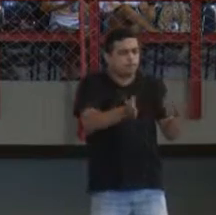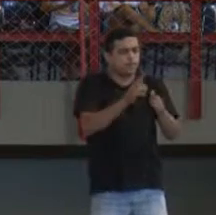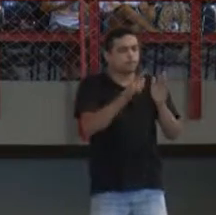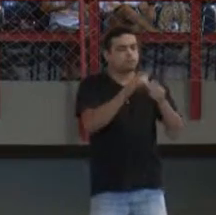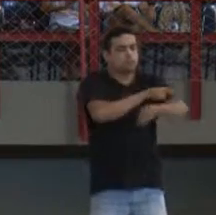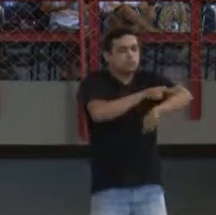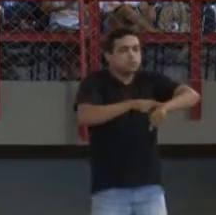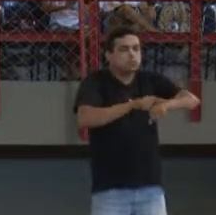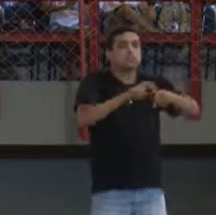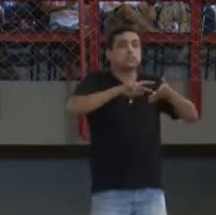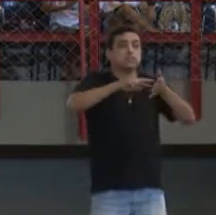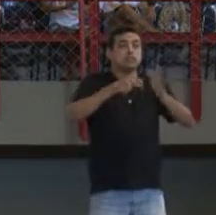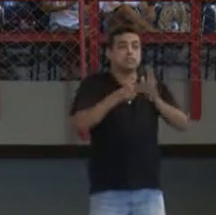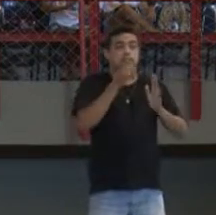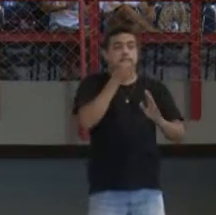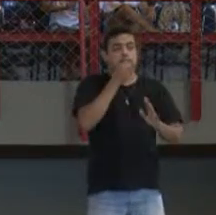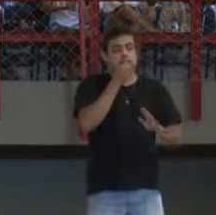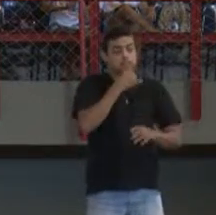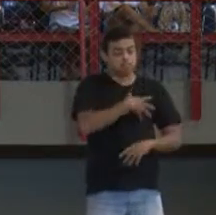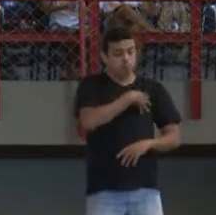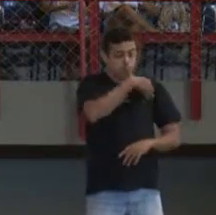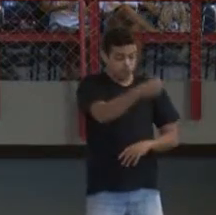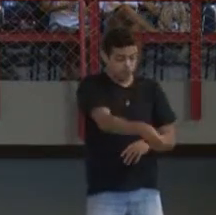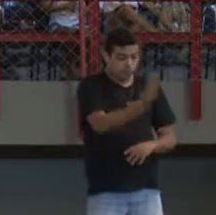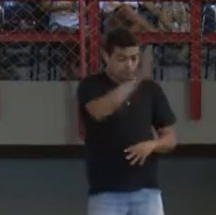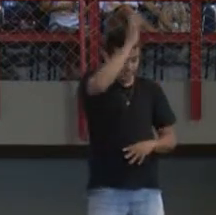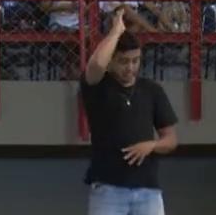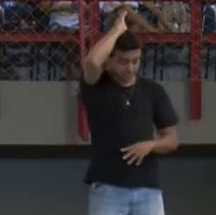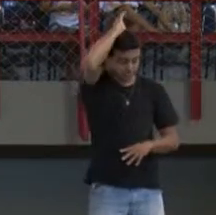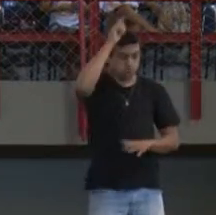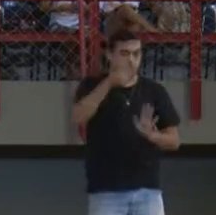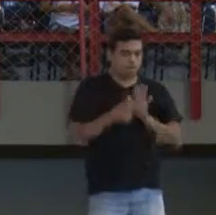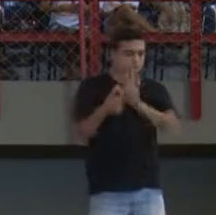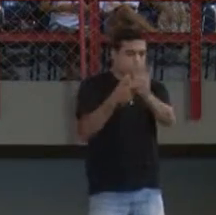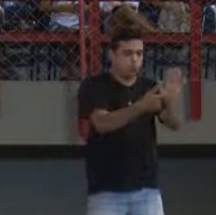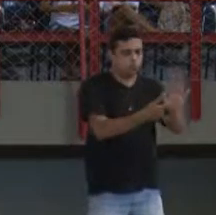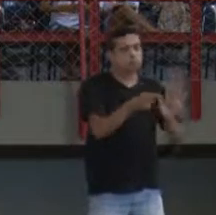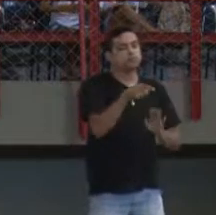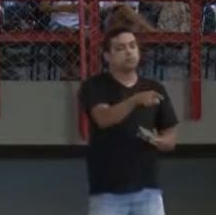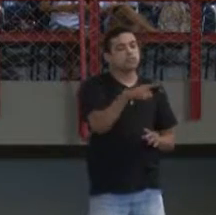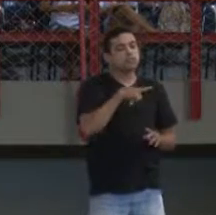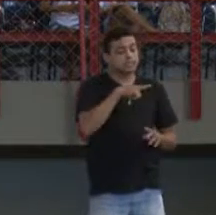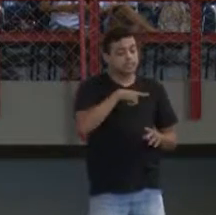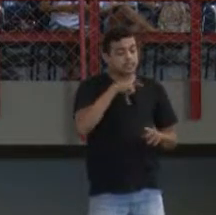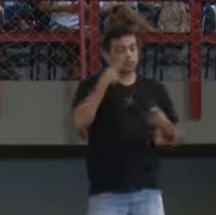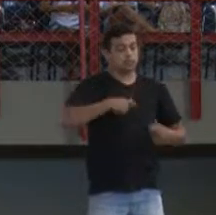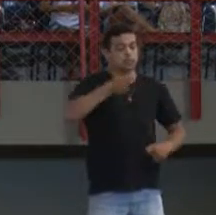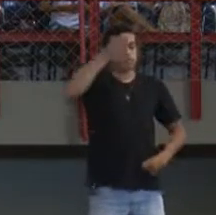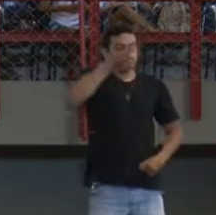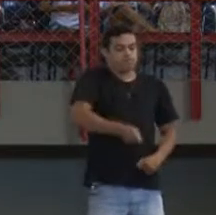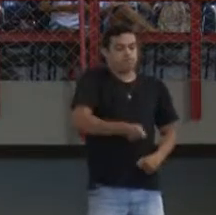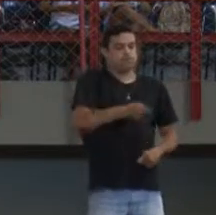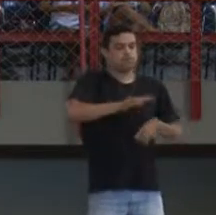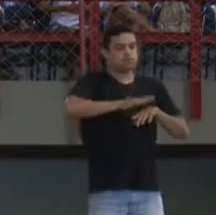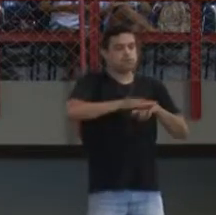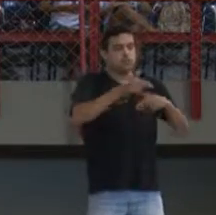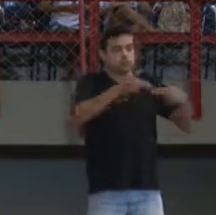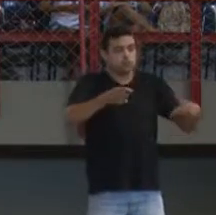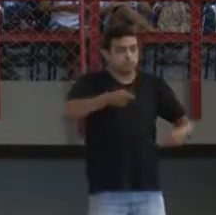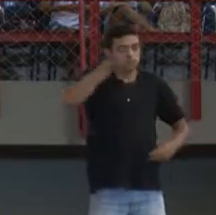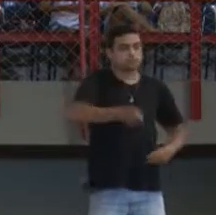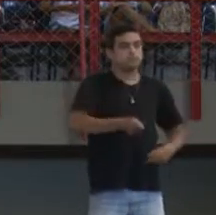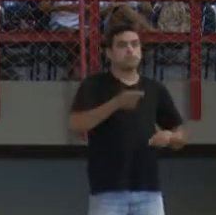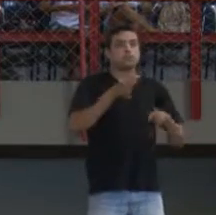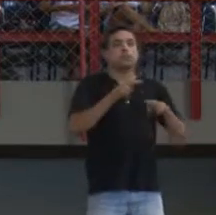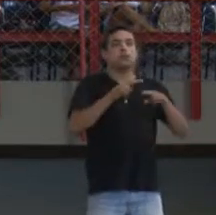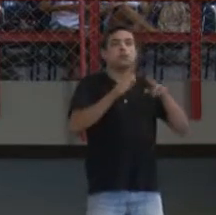militar era dizer para o cidadão, para o filho de Esparta, para o espartano, que ele tem que ter rigor no que ele faz.